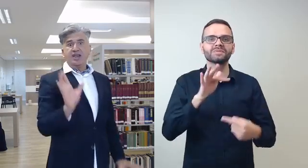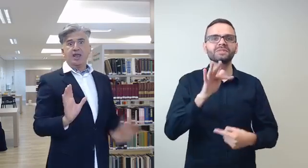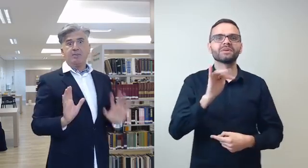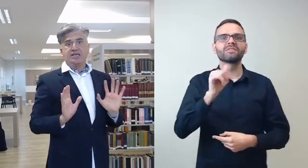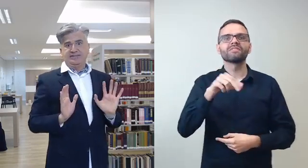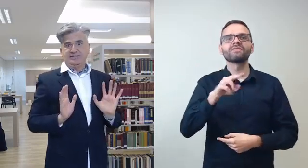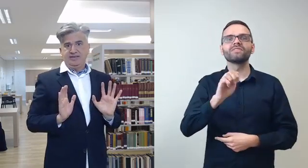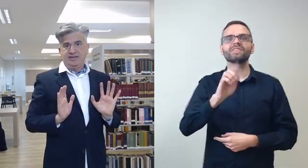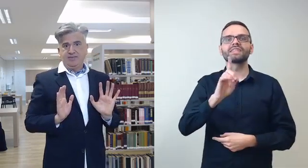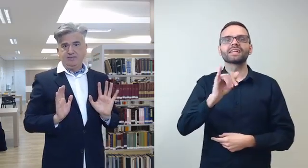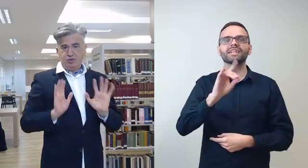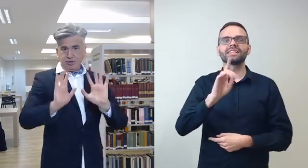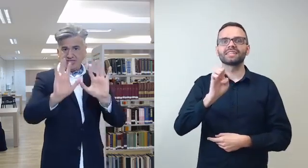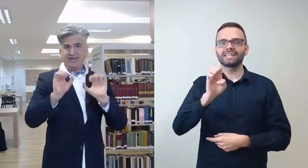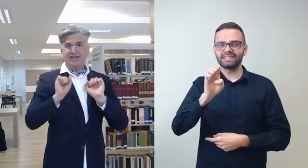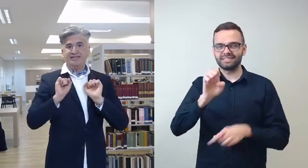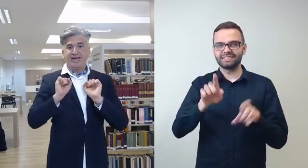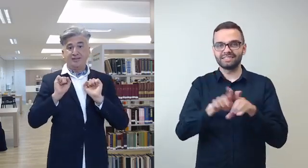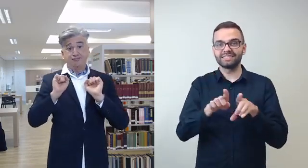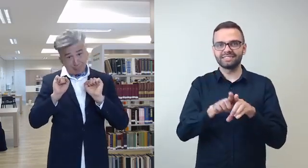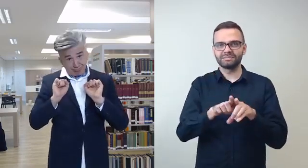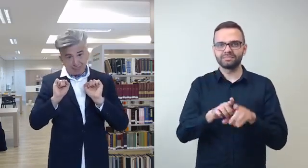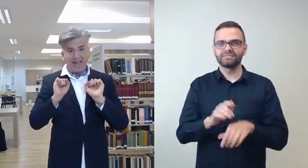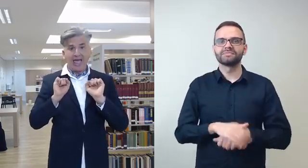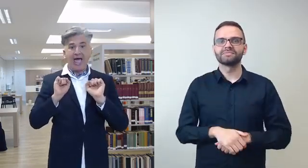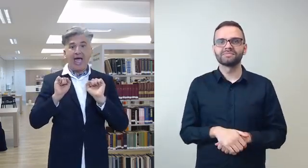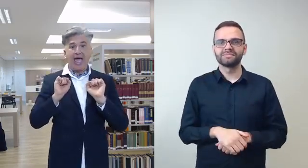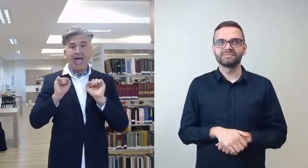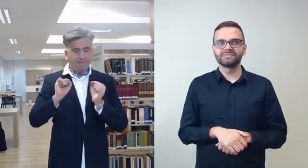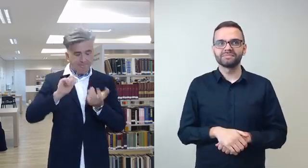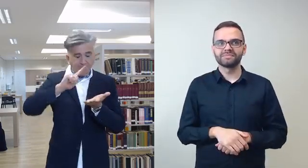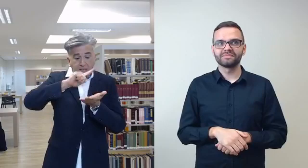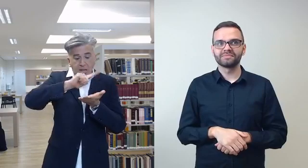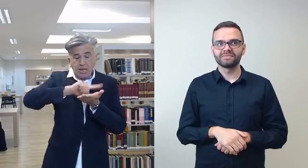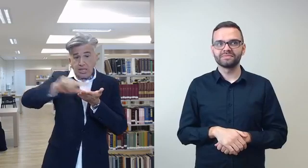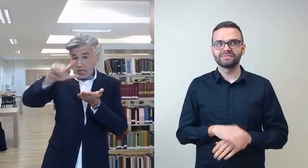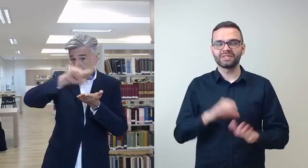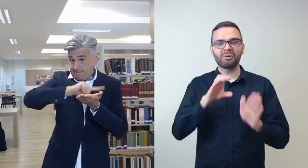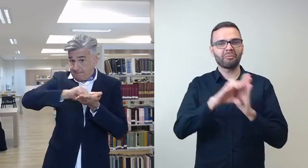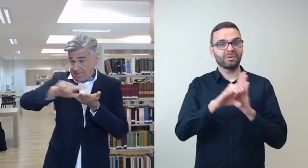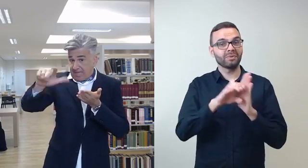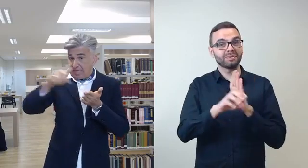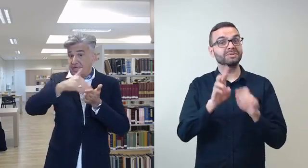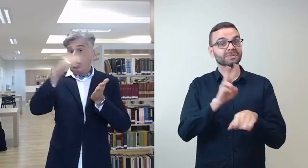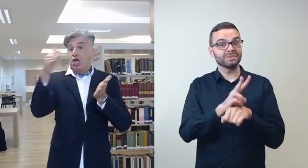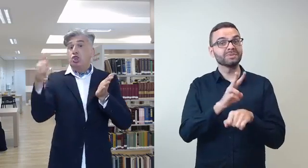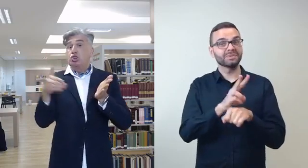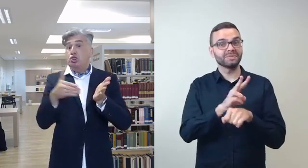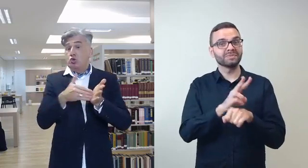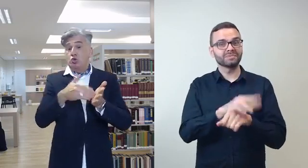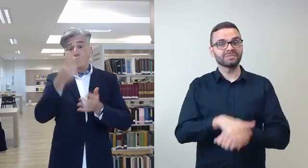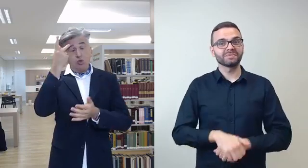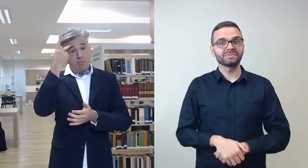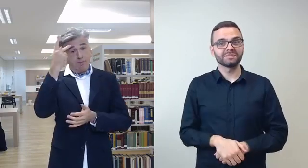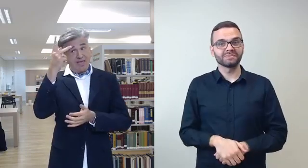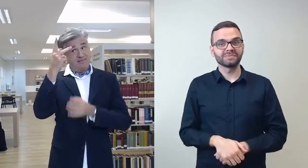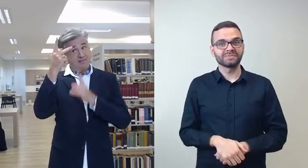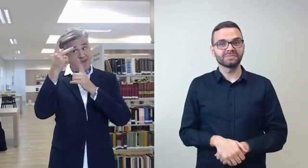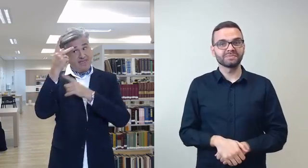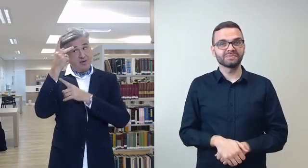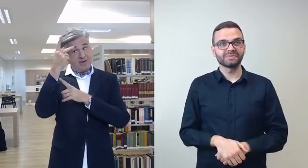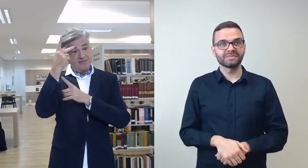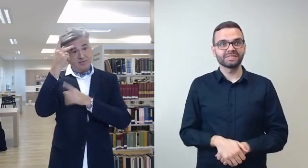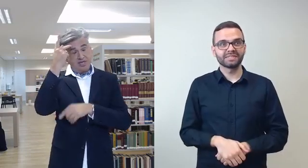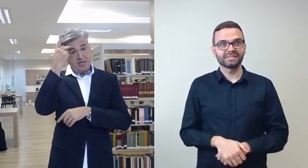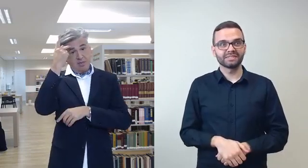ninguém reclamasse. Português sinalizado. Vai lá. Limpei tudo. Esse para